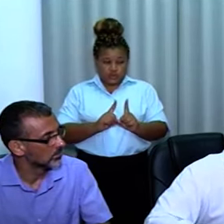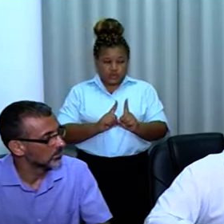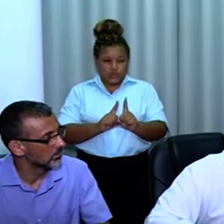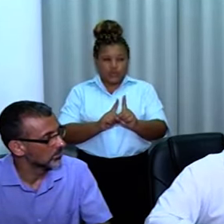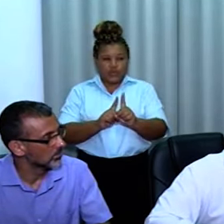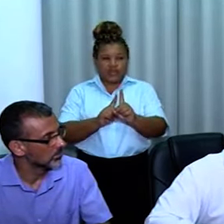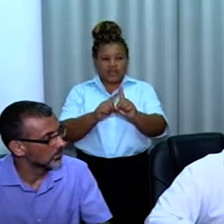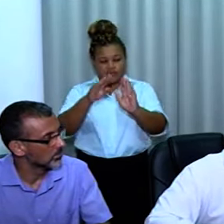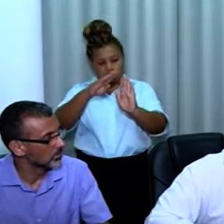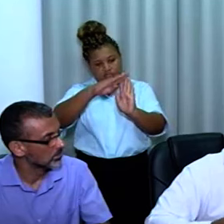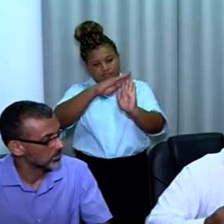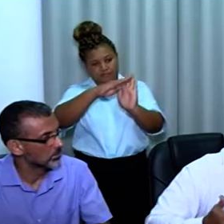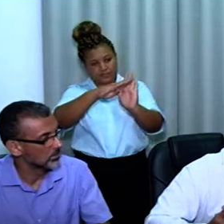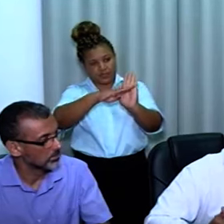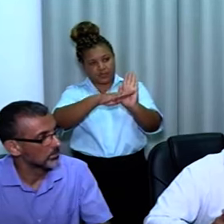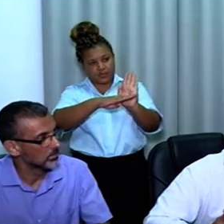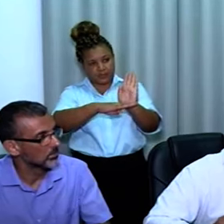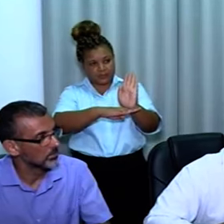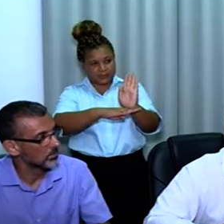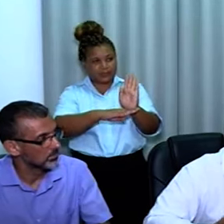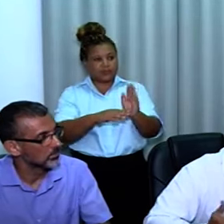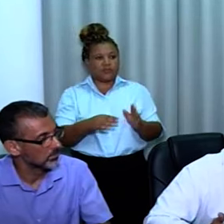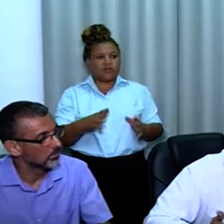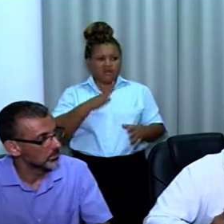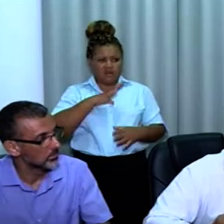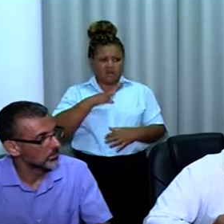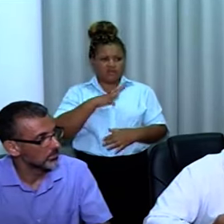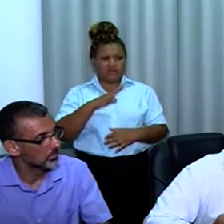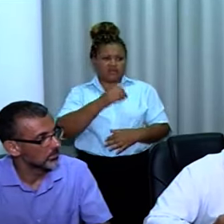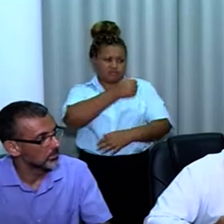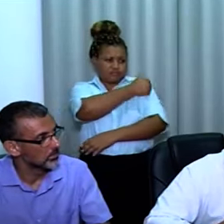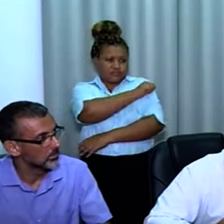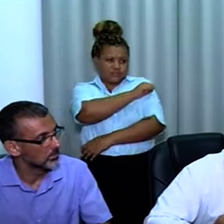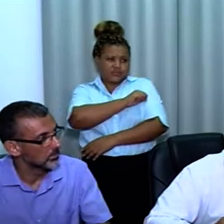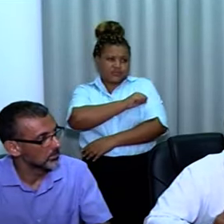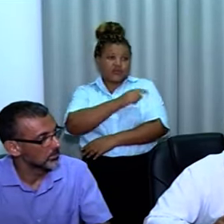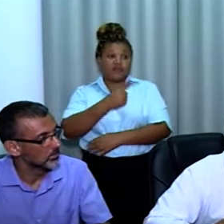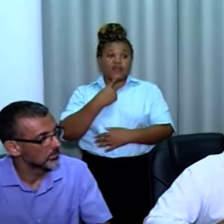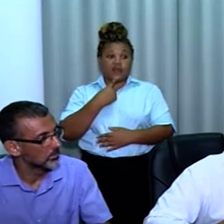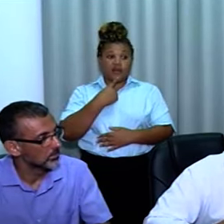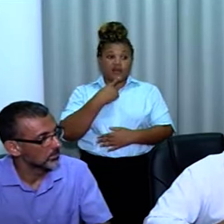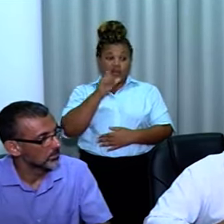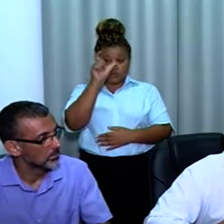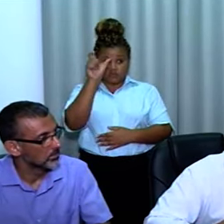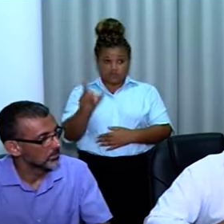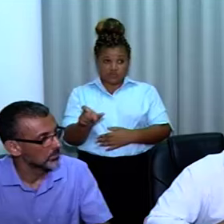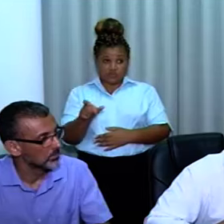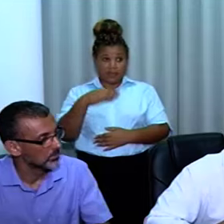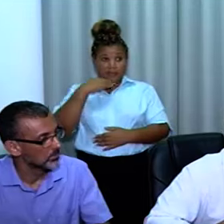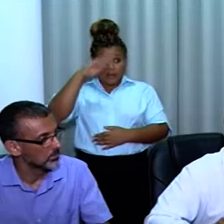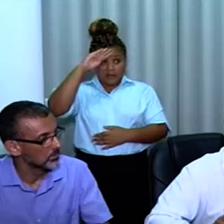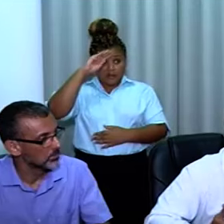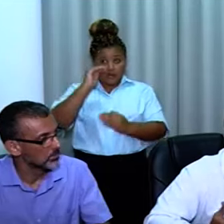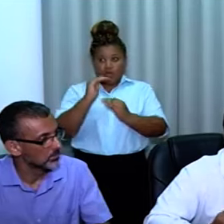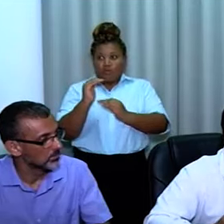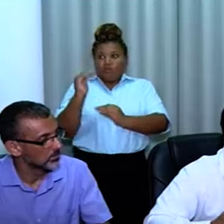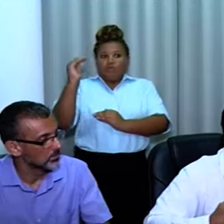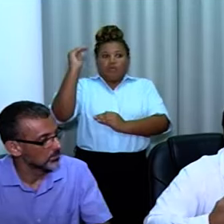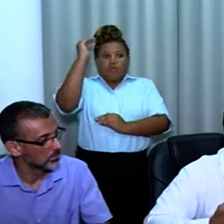nouveau nous non ça guideline qui plusieurs en est en place et il dépend de sévérité sa maladie,